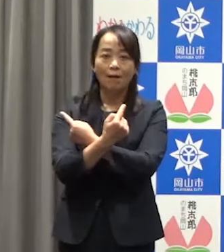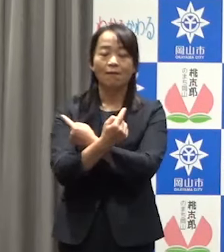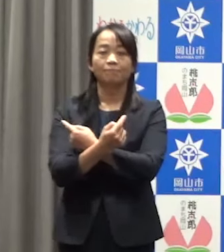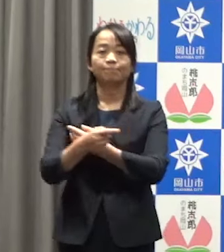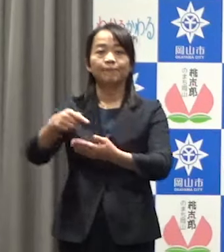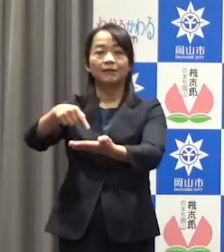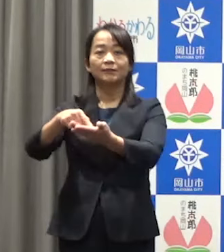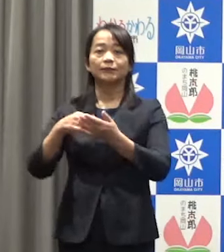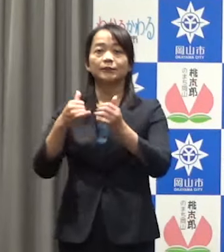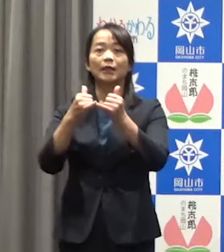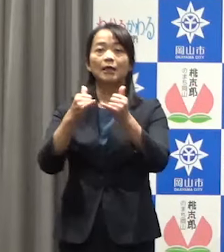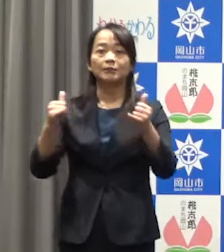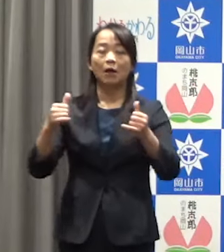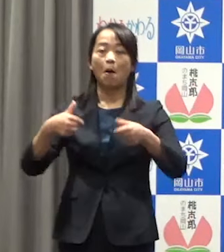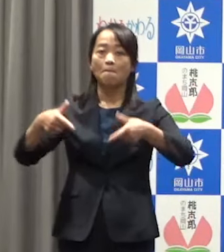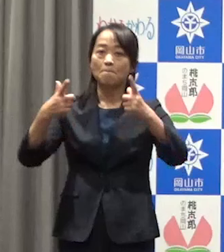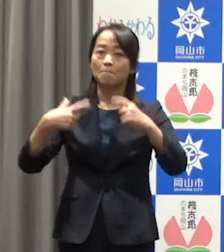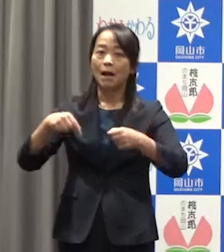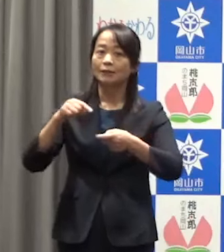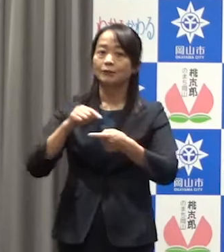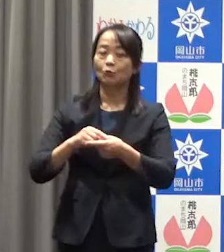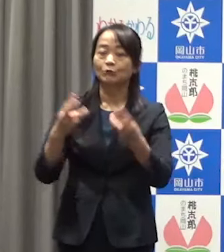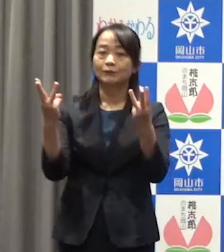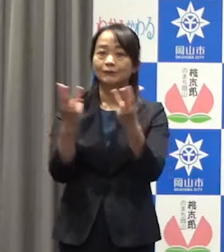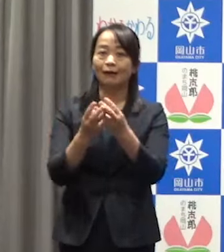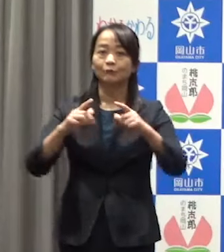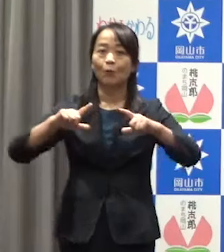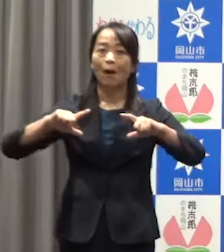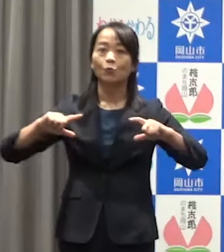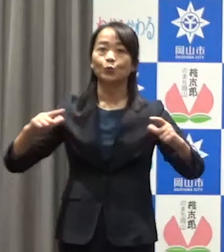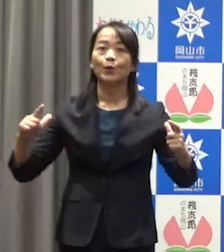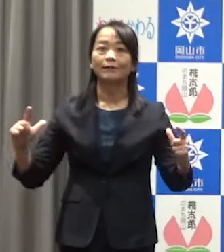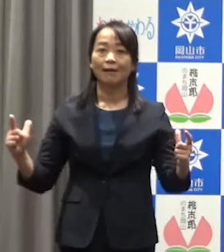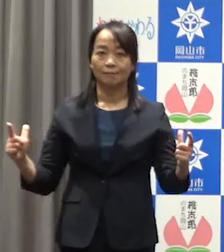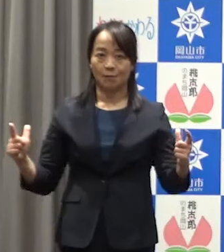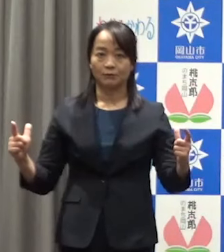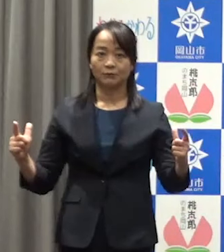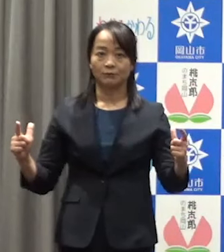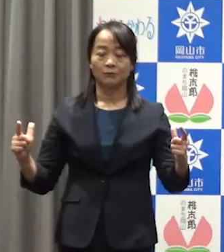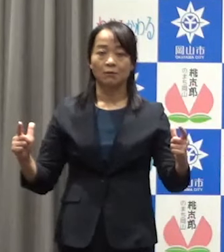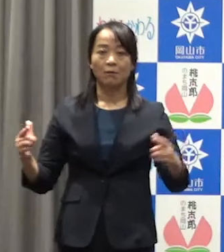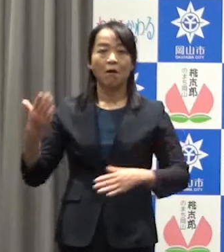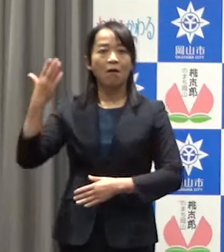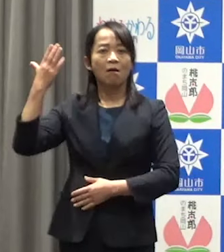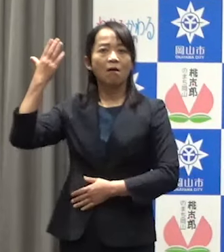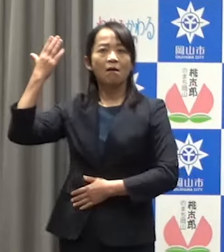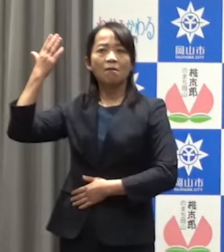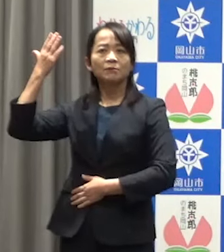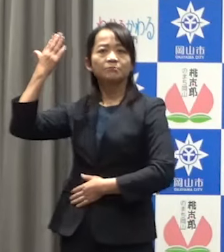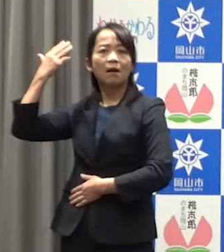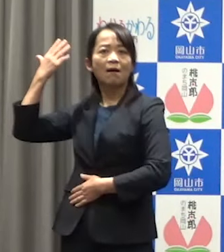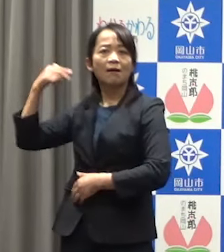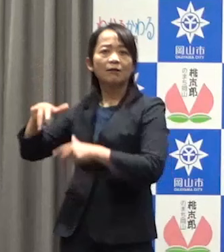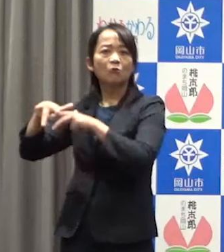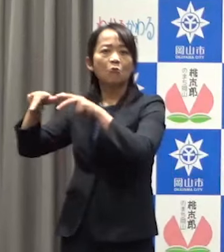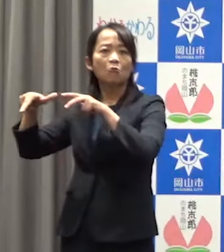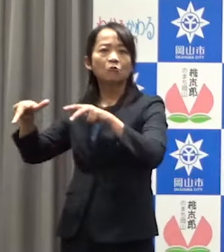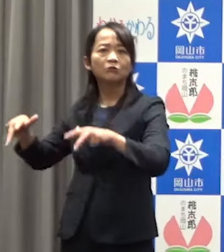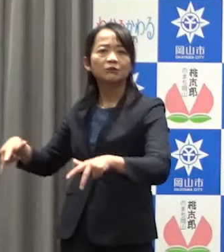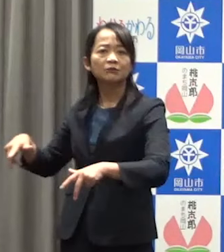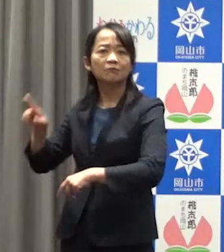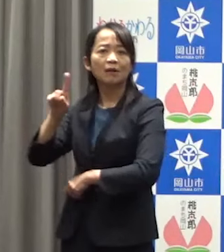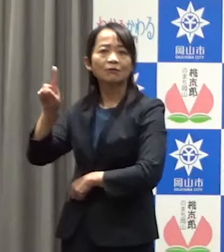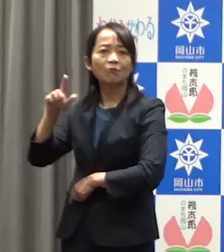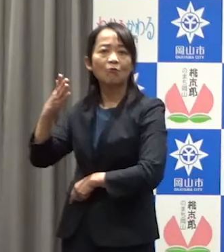年増えてきて、おります。その前のシステムの時にどうだったかっていうのは今多分すぐに答えられ